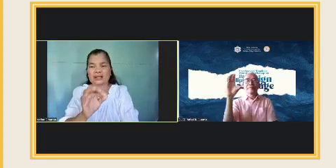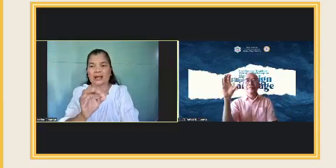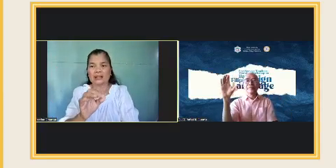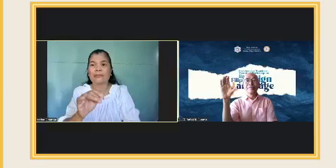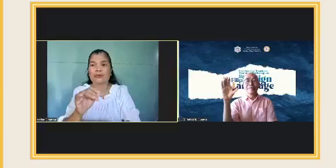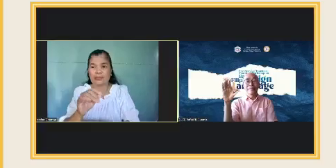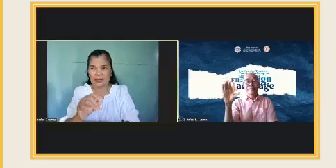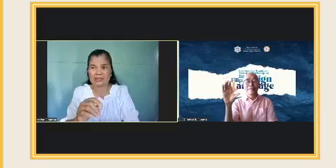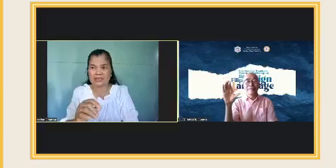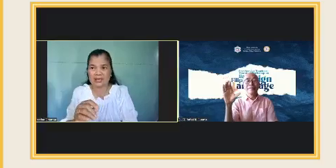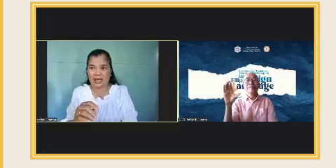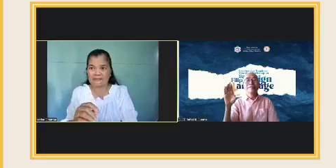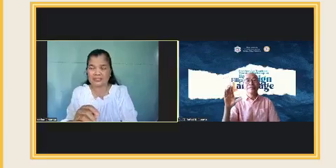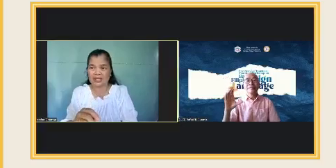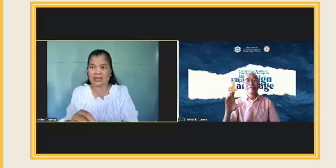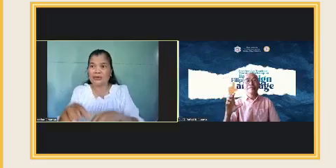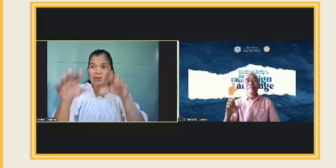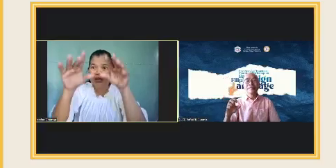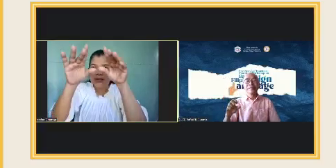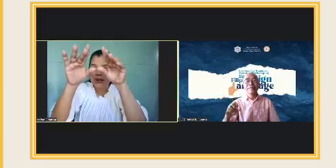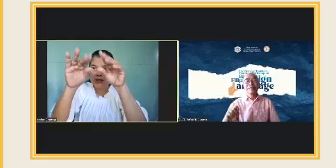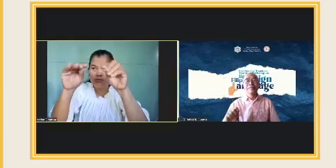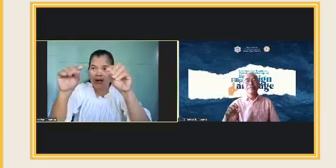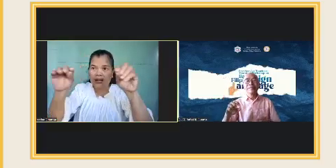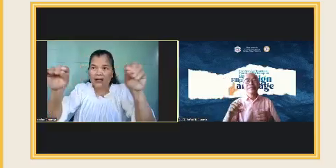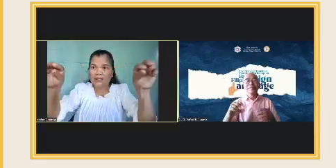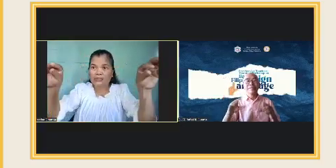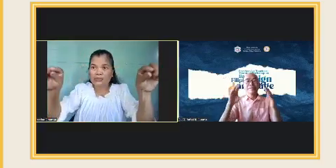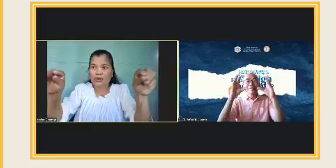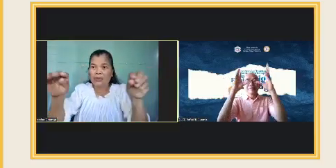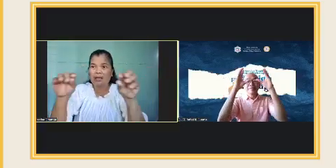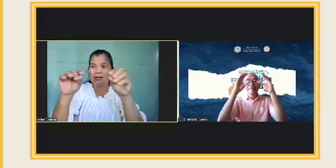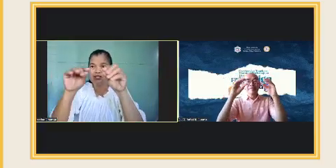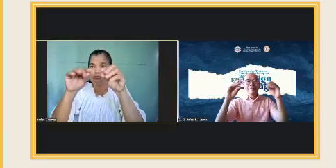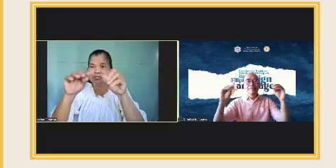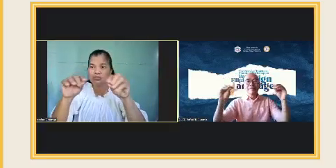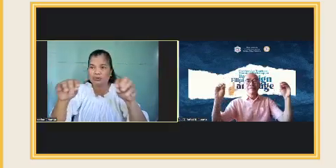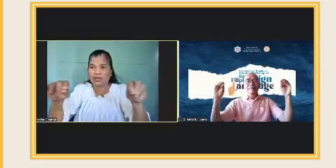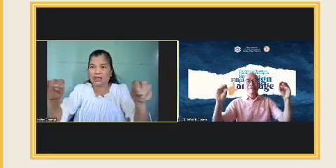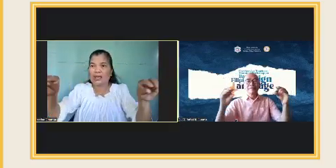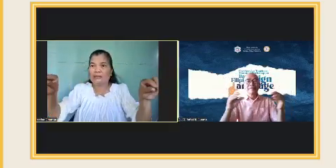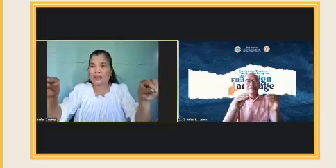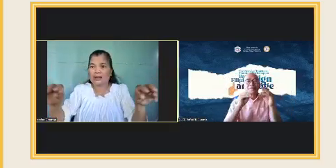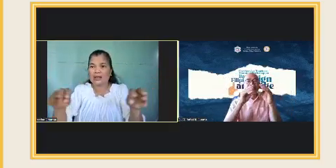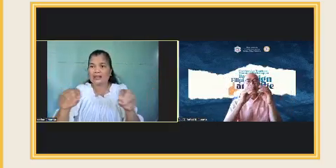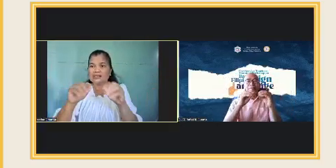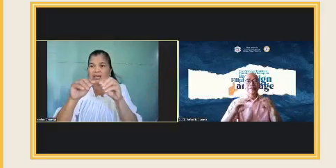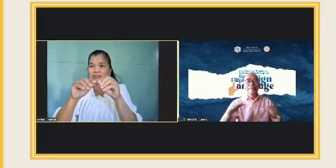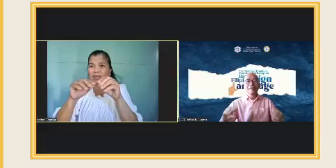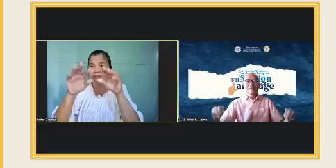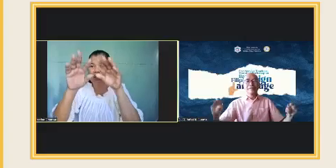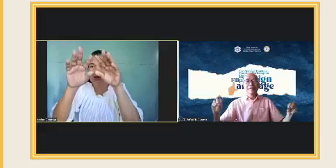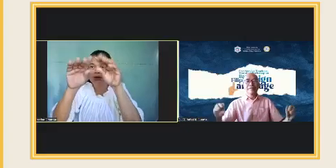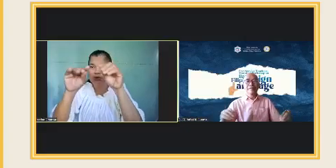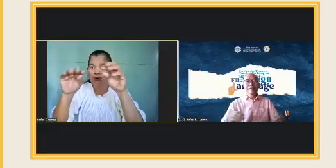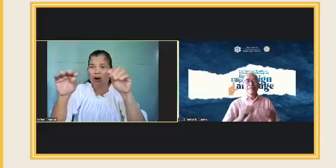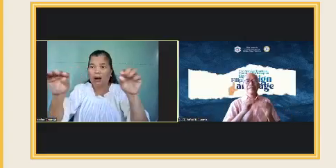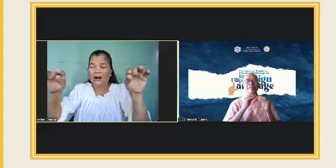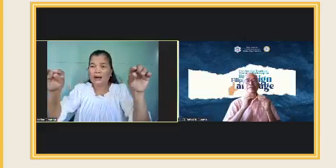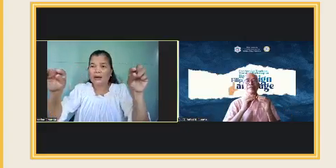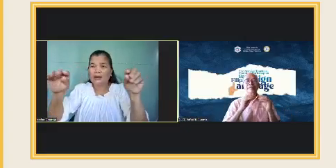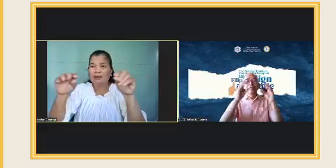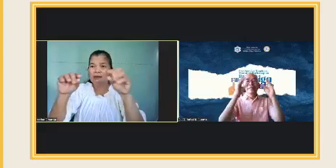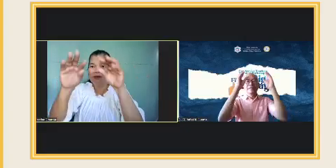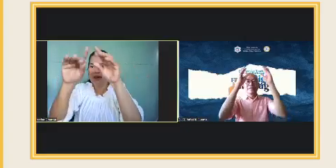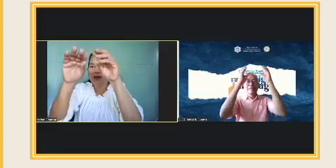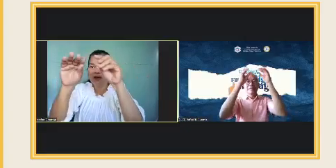mas appropriate dyan na FSL. Yung para kang nagdodrawing ng Christmas tree, but at the same time, you